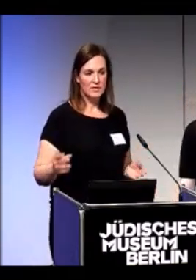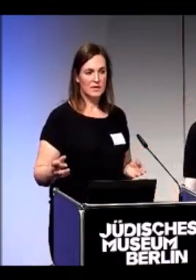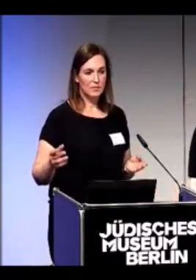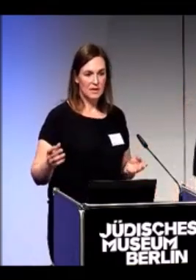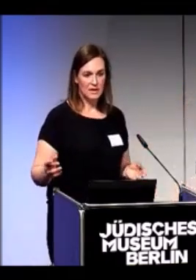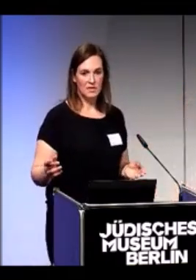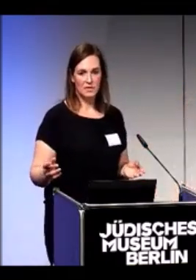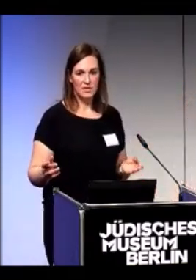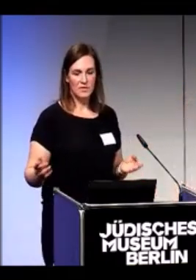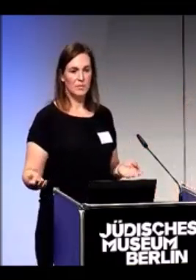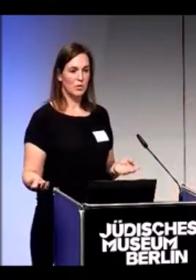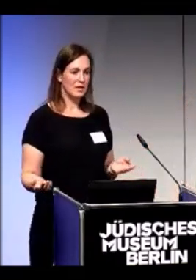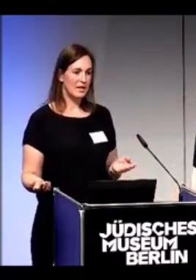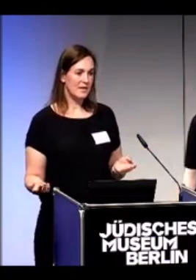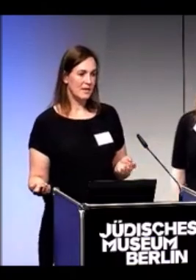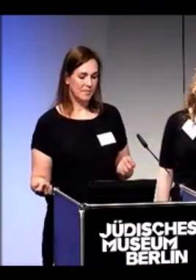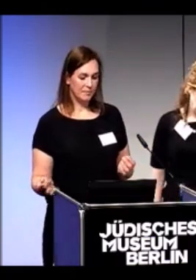wie es eben geht, wenn wir die Möglichkeit haben.